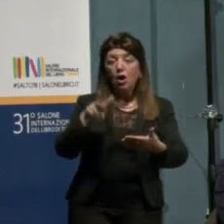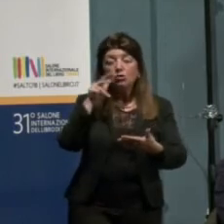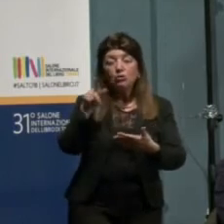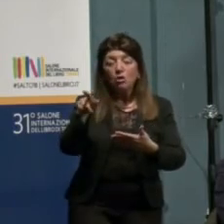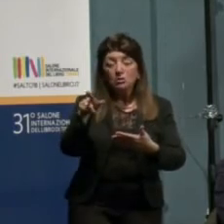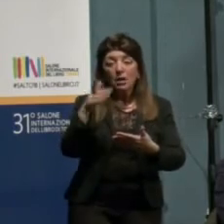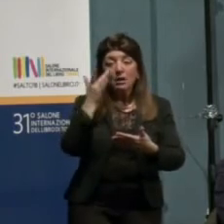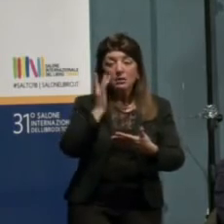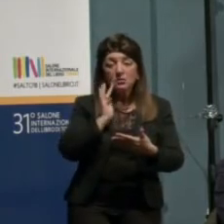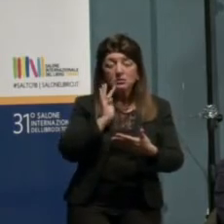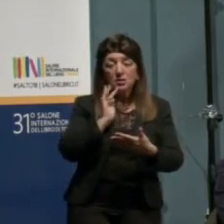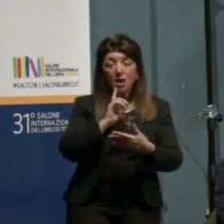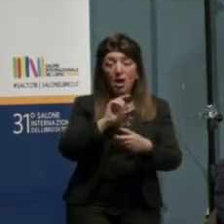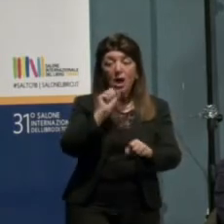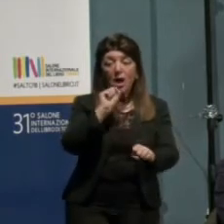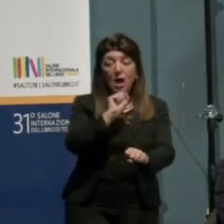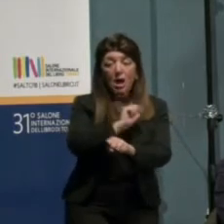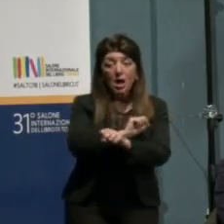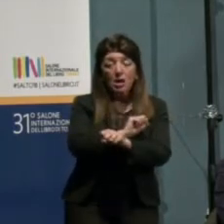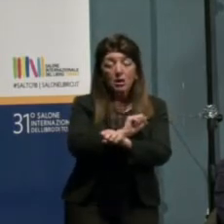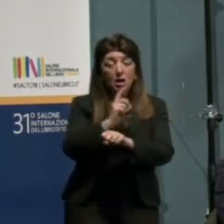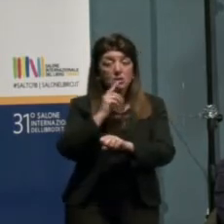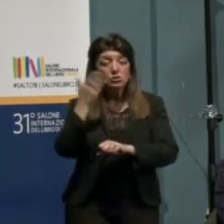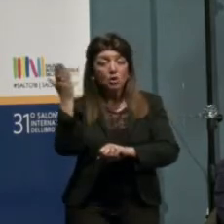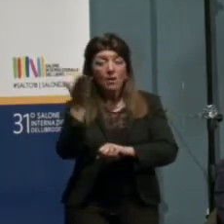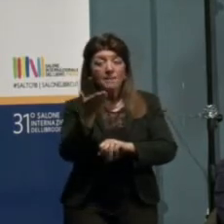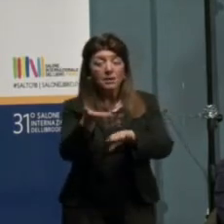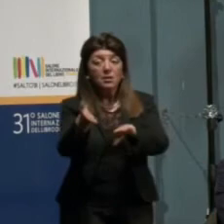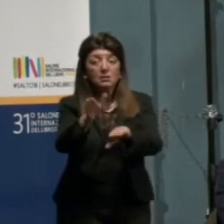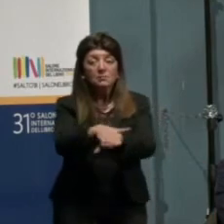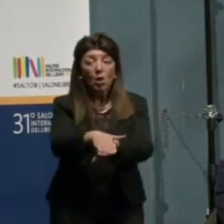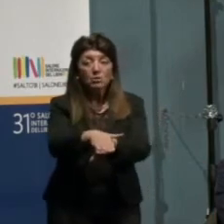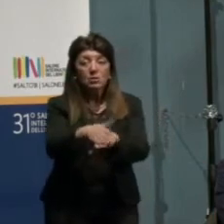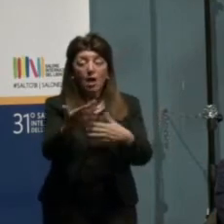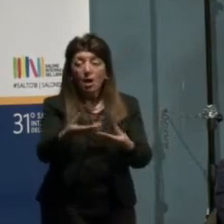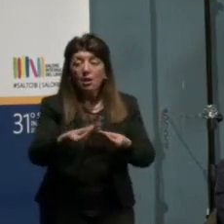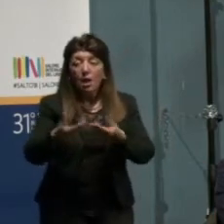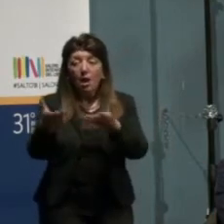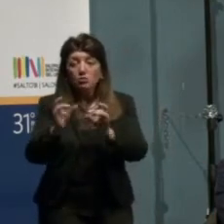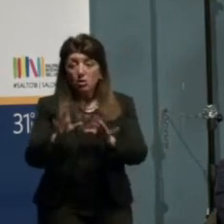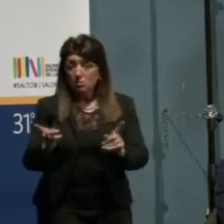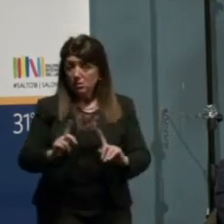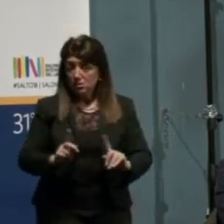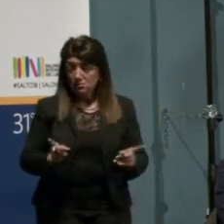alla pena di morte e non la stanno ovviamente rilasciando e